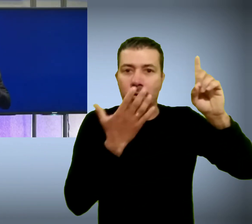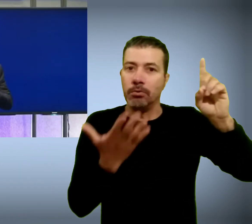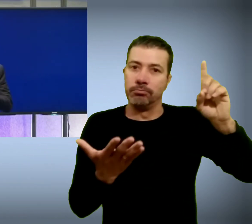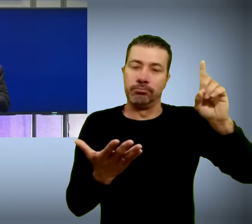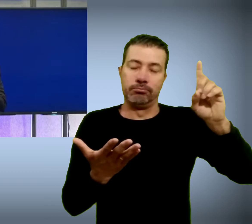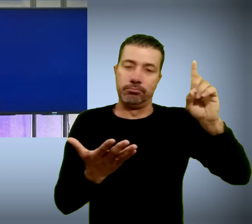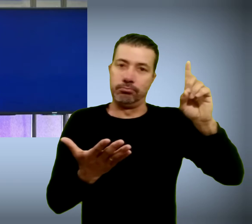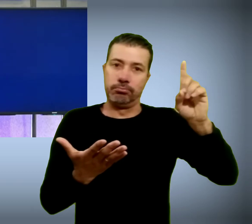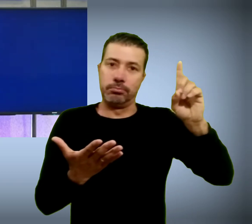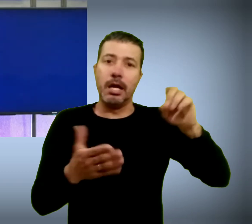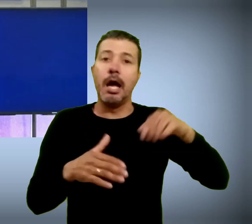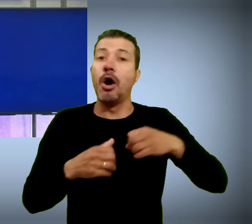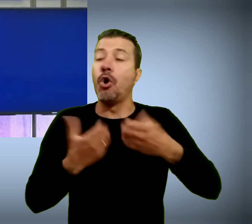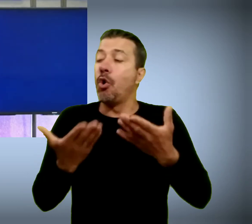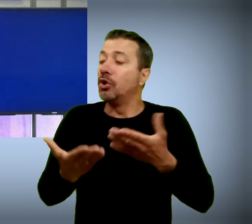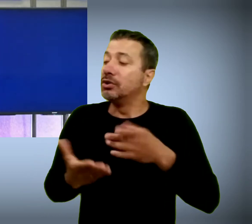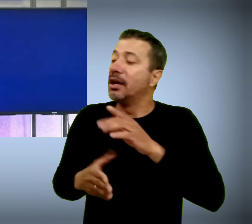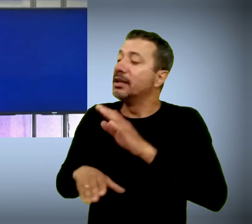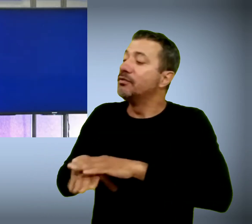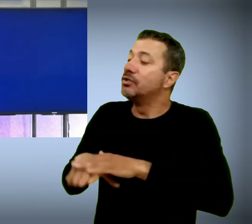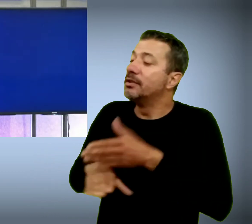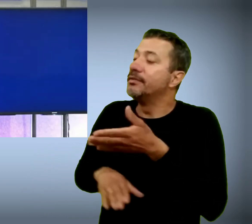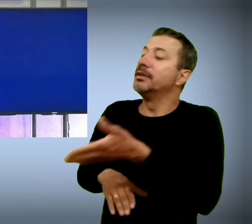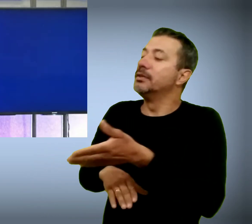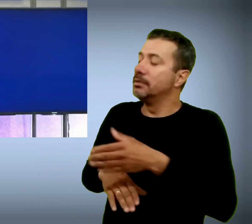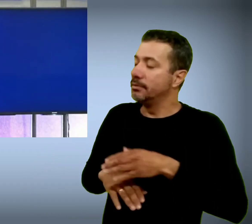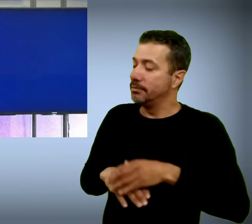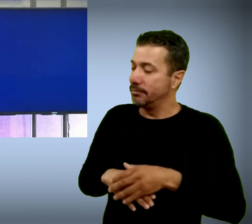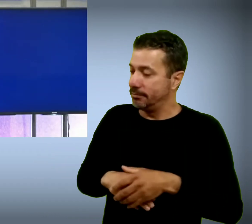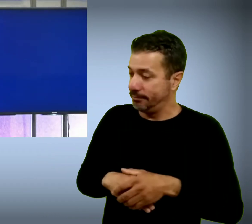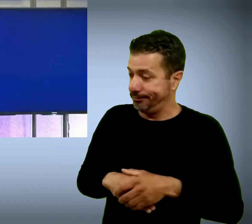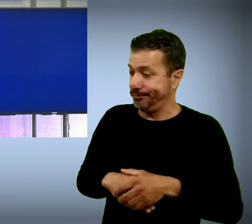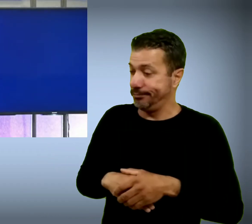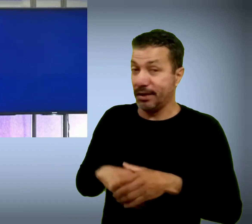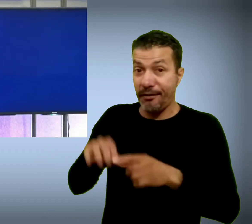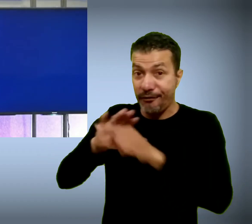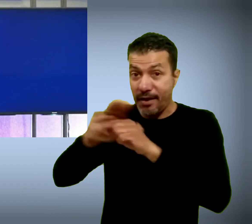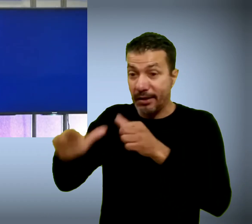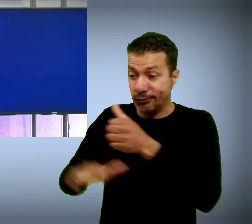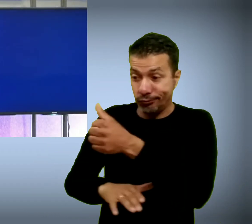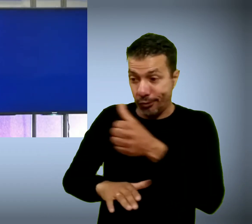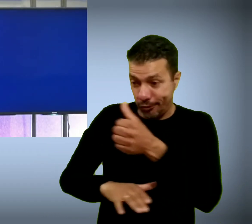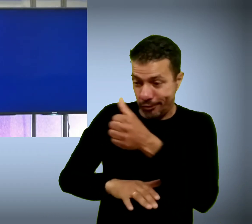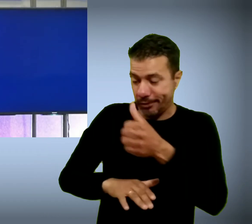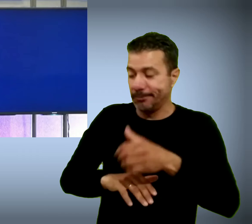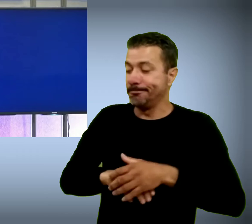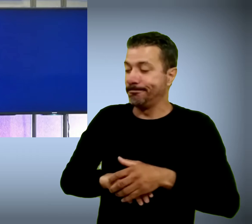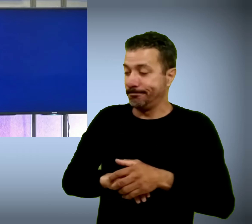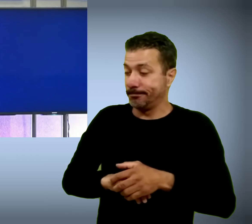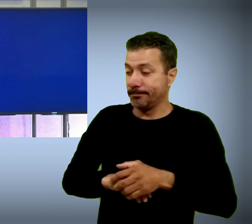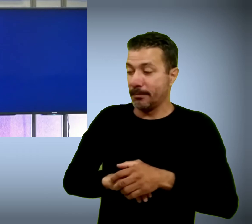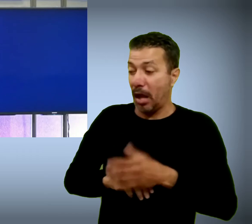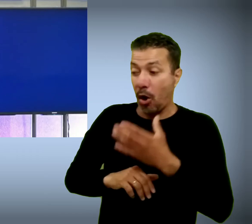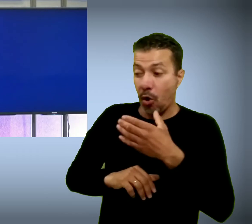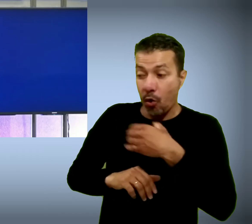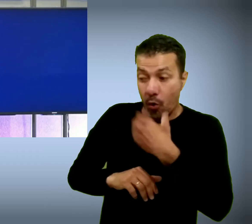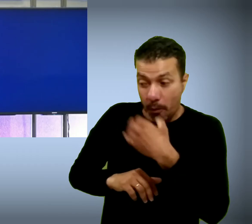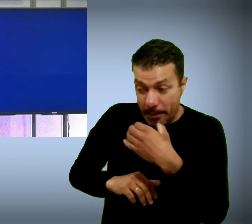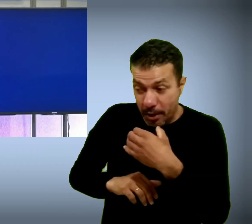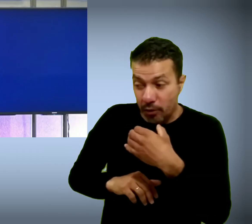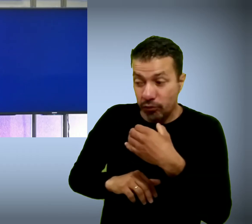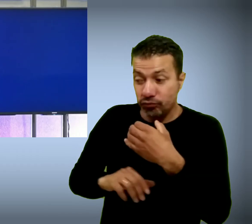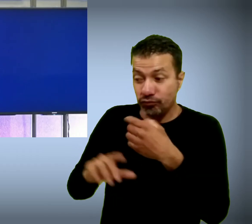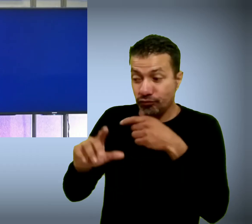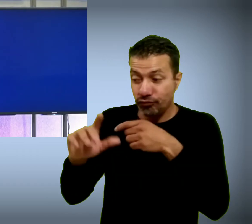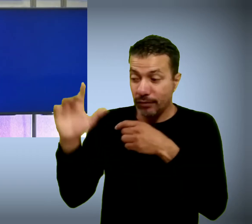gente. Onde estás e o que você fez? Verso 11. Comeste tu da árvore